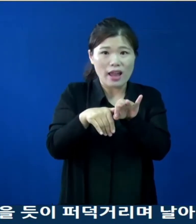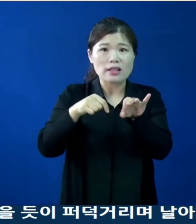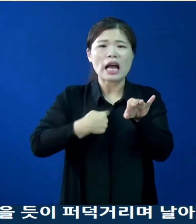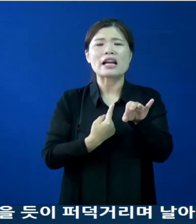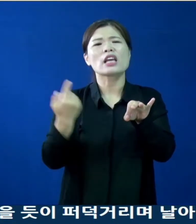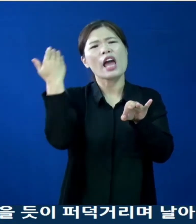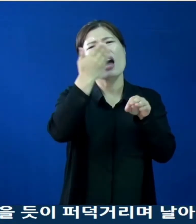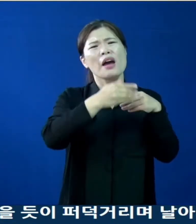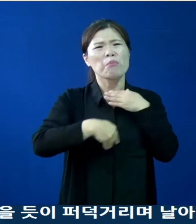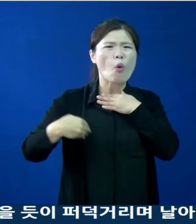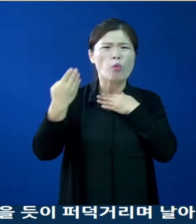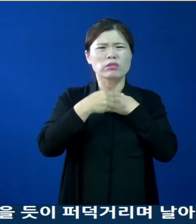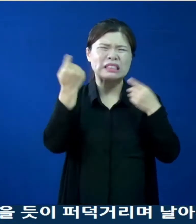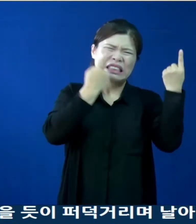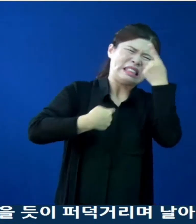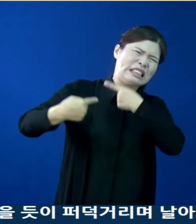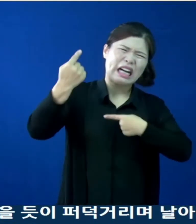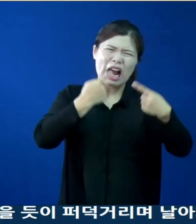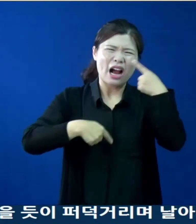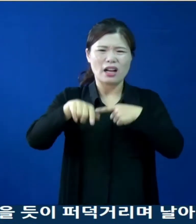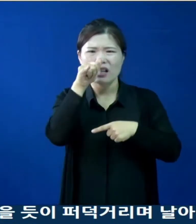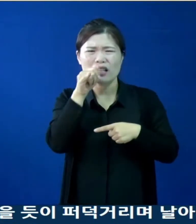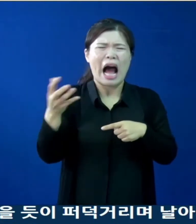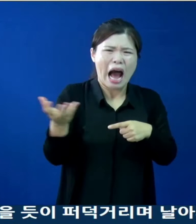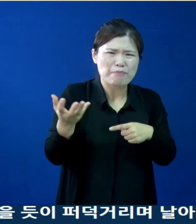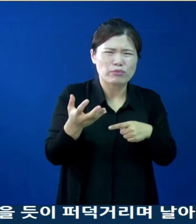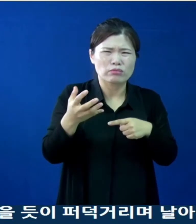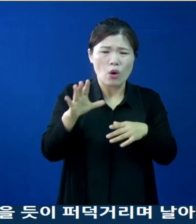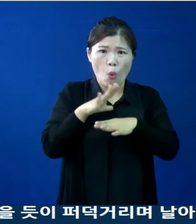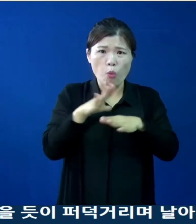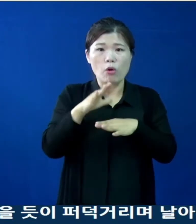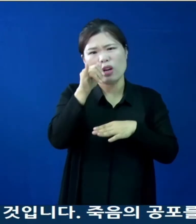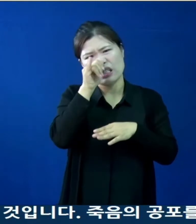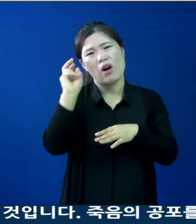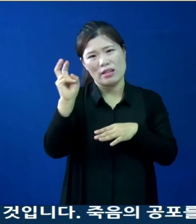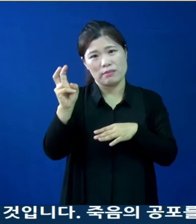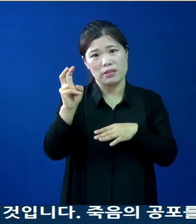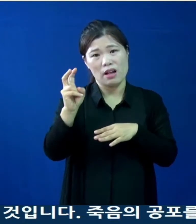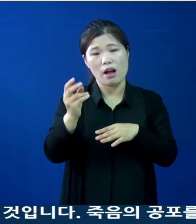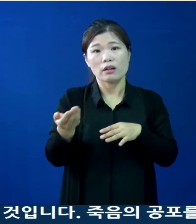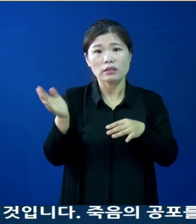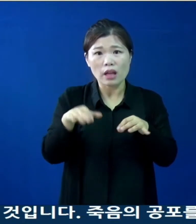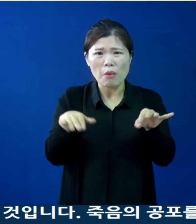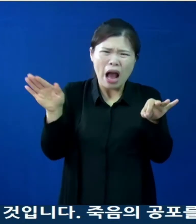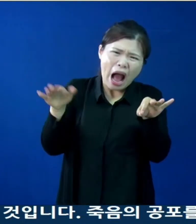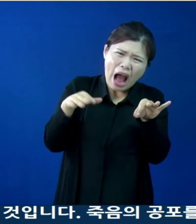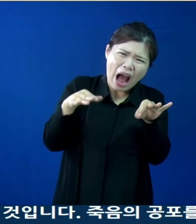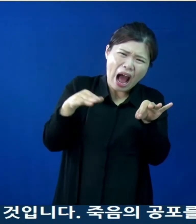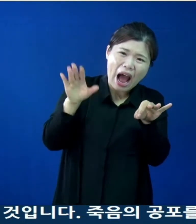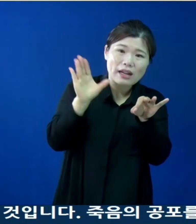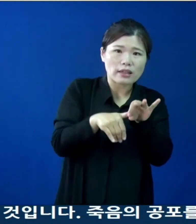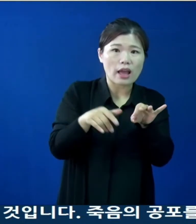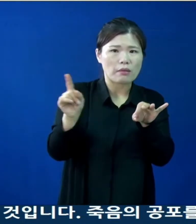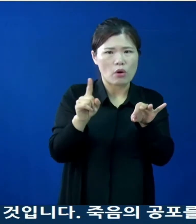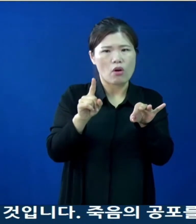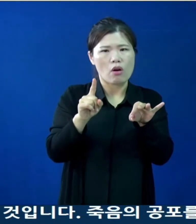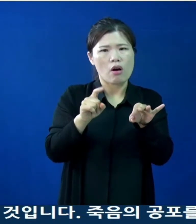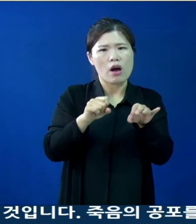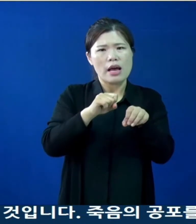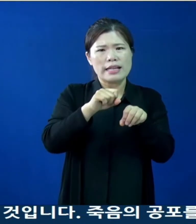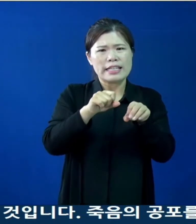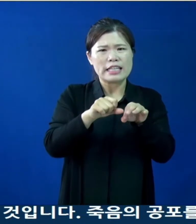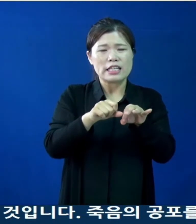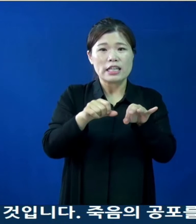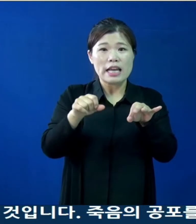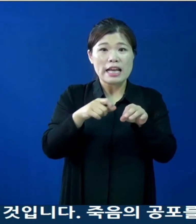몸은 산산이 찢어지는 것 같은 아픔과 공포에 빠지게 될 것입니다. 그런데 새 사냥꾼의 올무에서